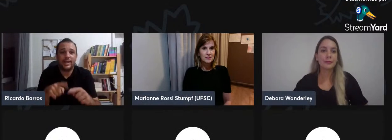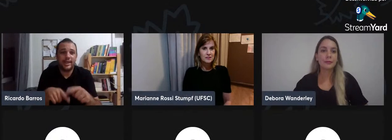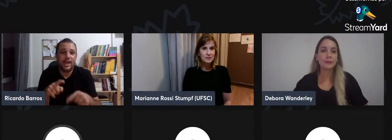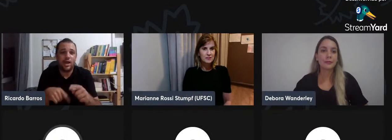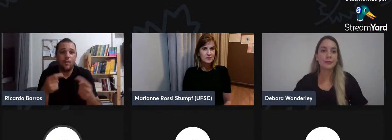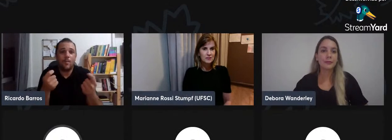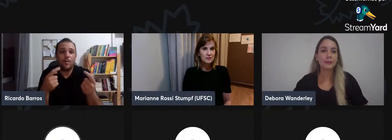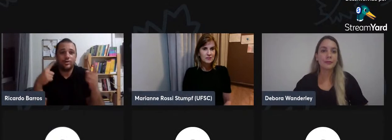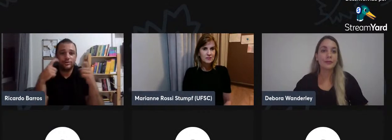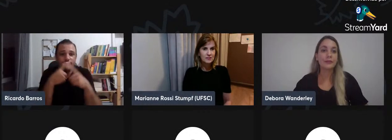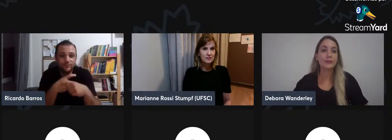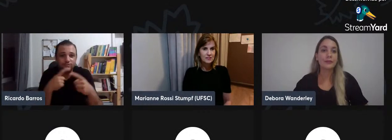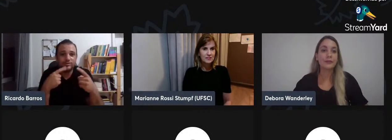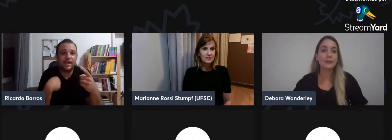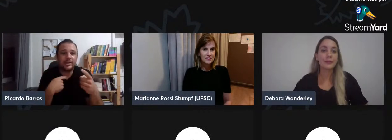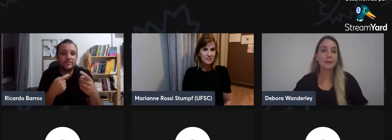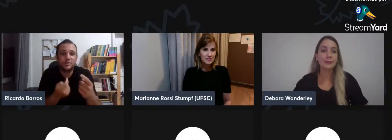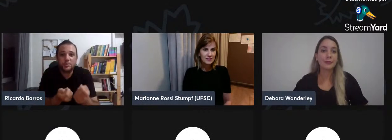Então,